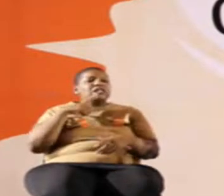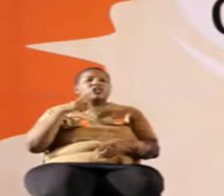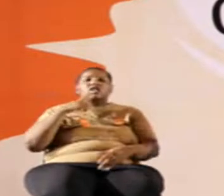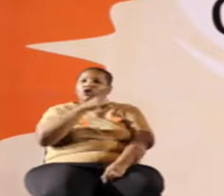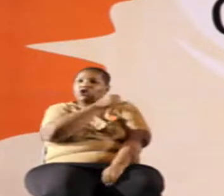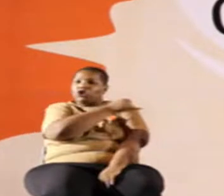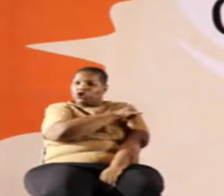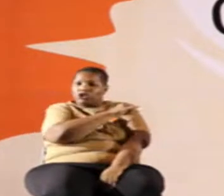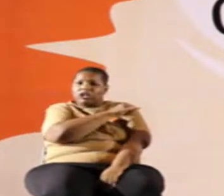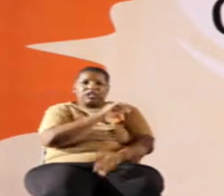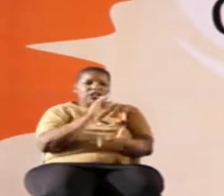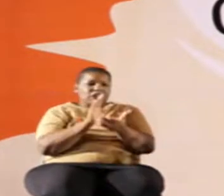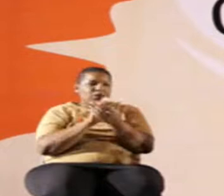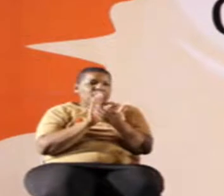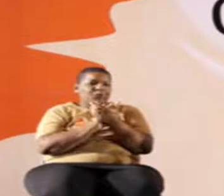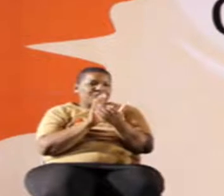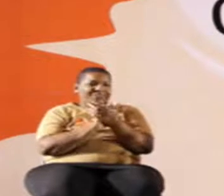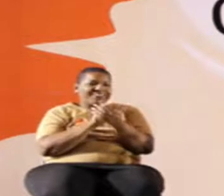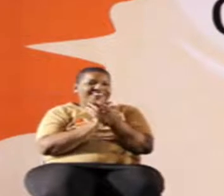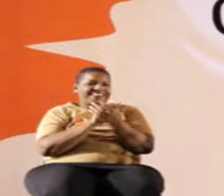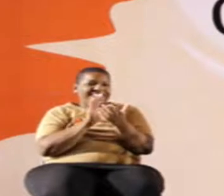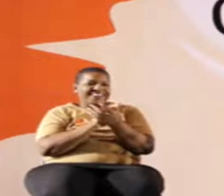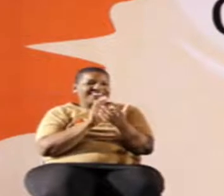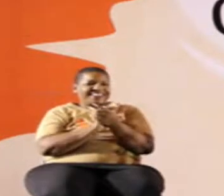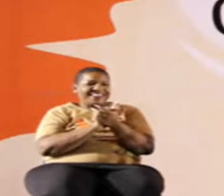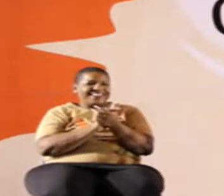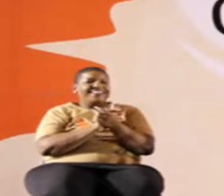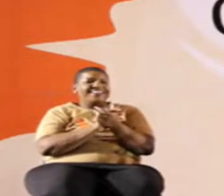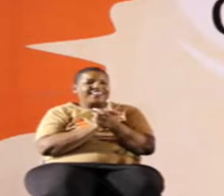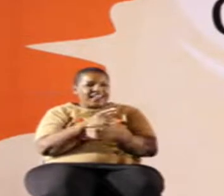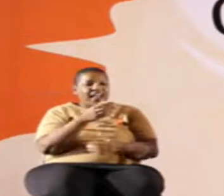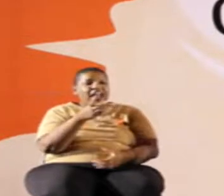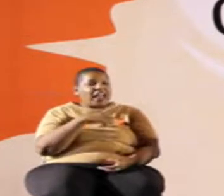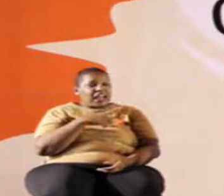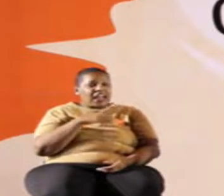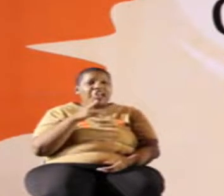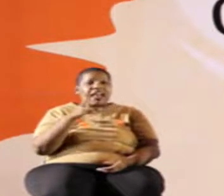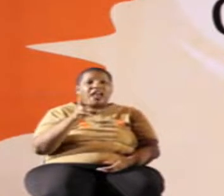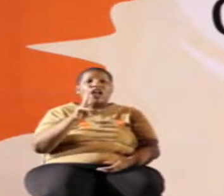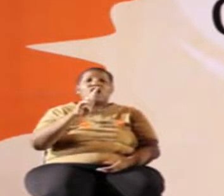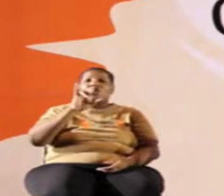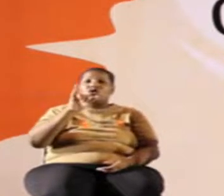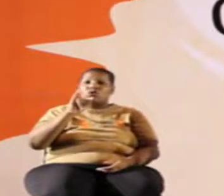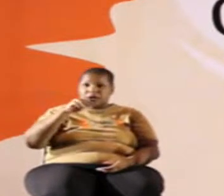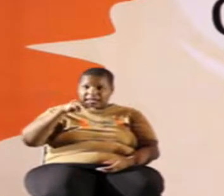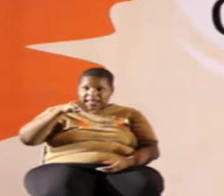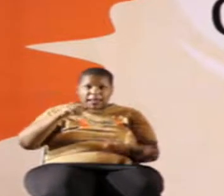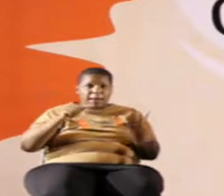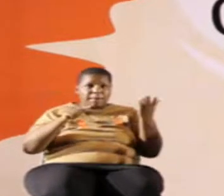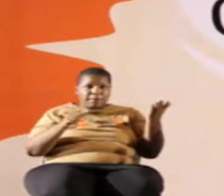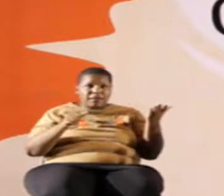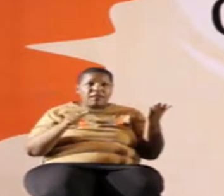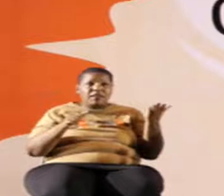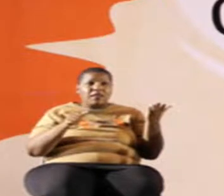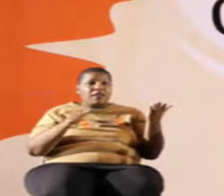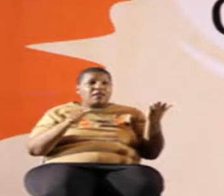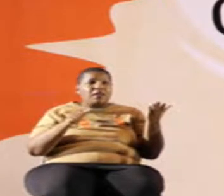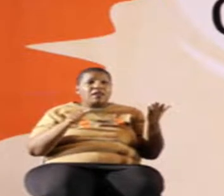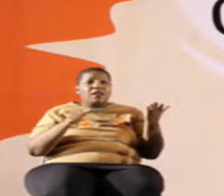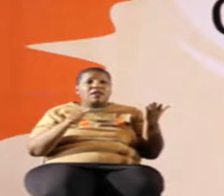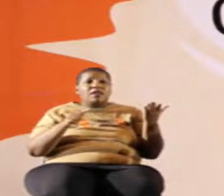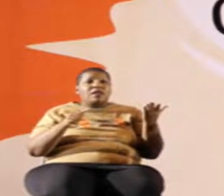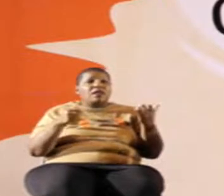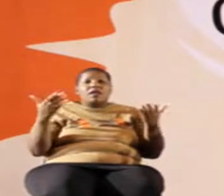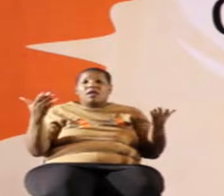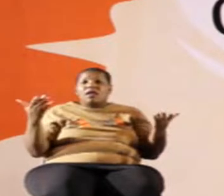Janeiro, né? Assim como a Jurema Werneck, e que